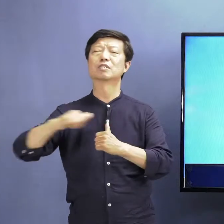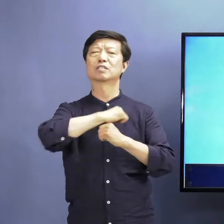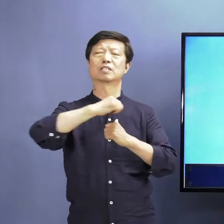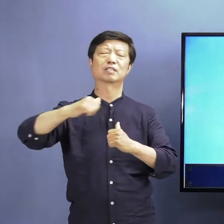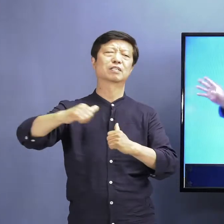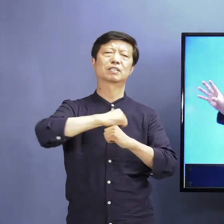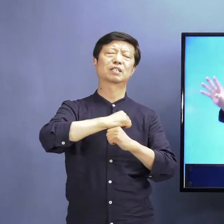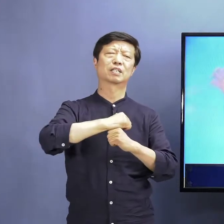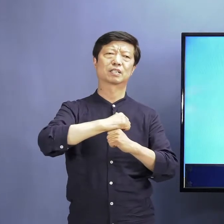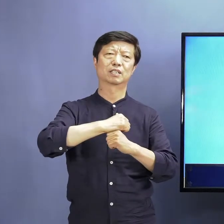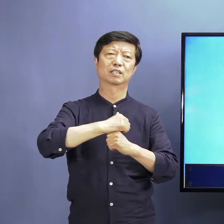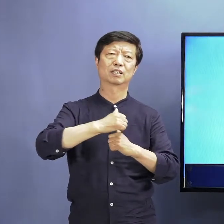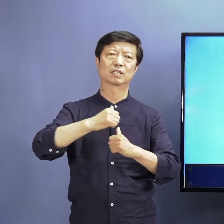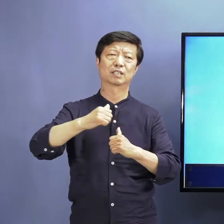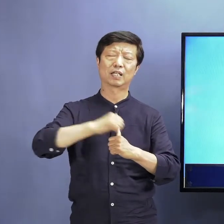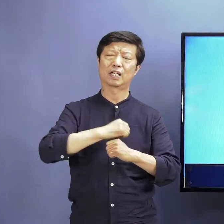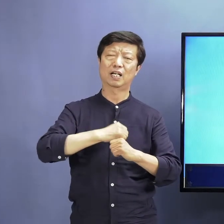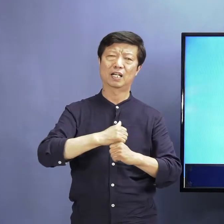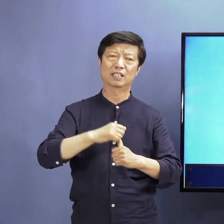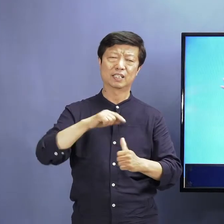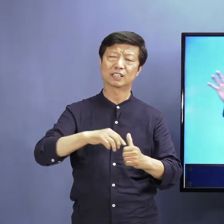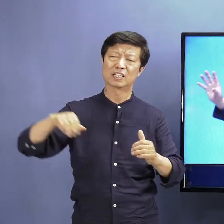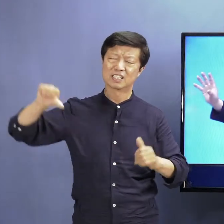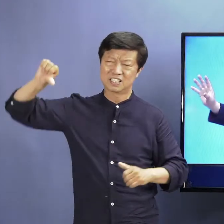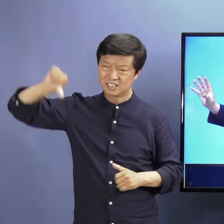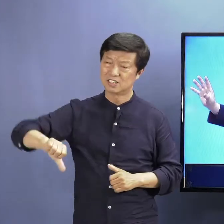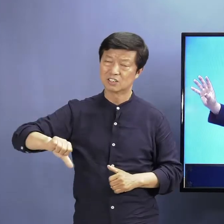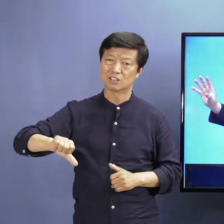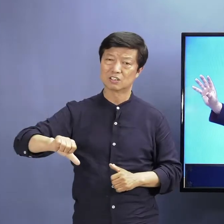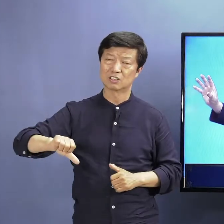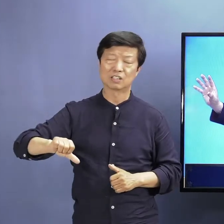당한다 정말 나쁜 거예요. 그 당한다는 뭐예요? 그거는 진짜 지는 거예요.